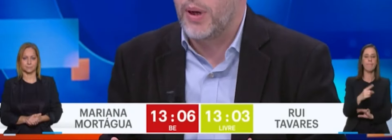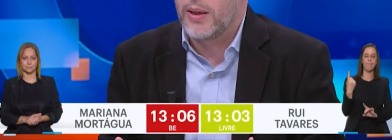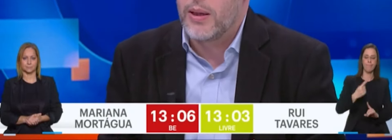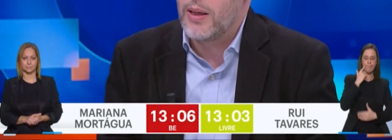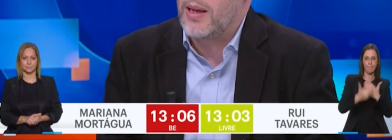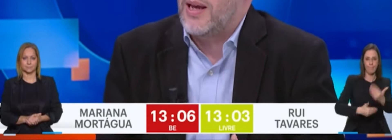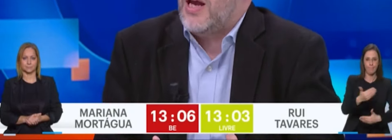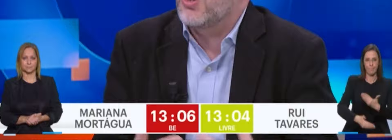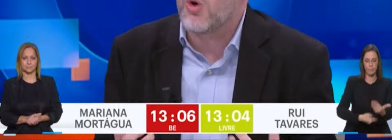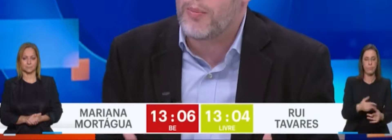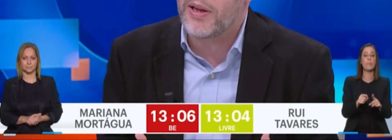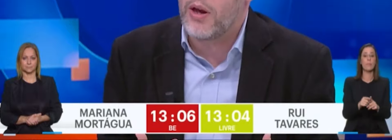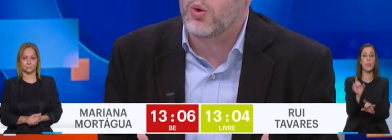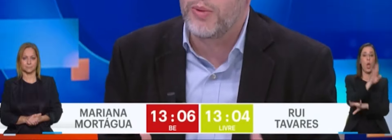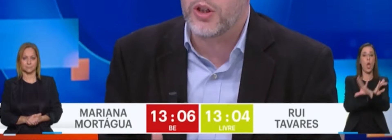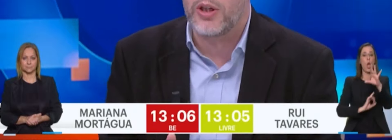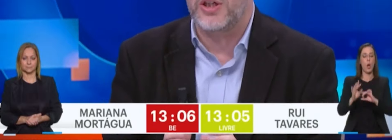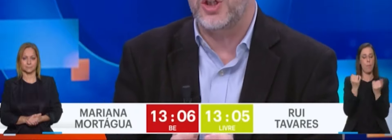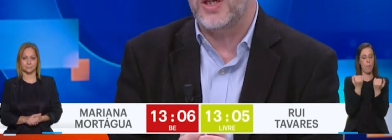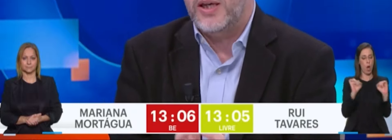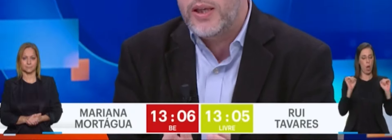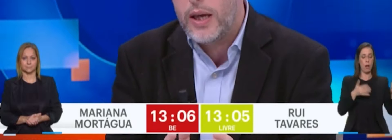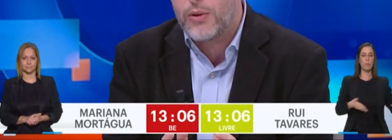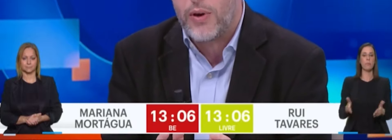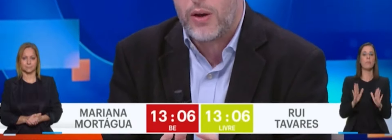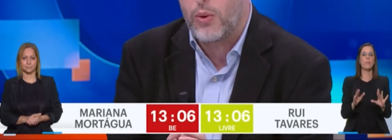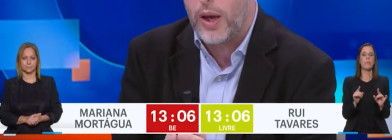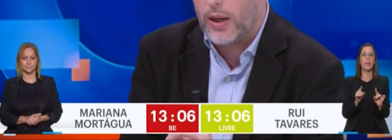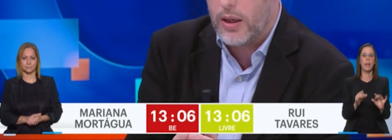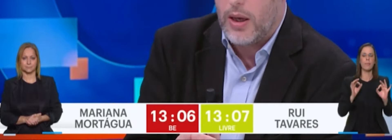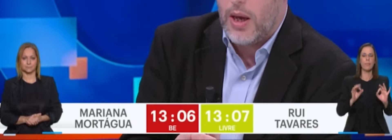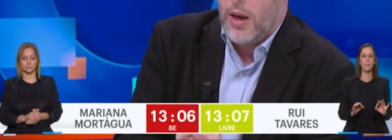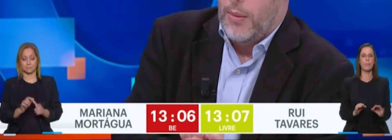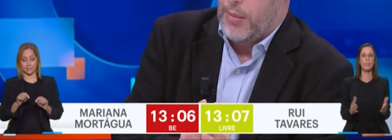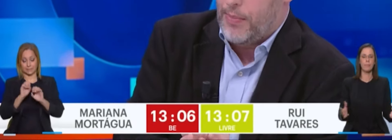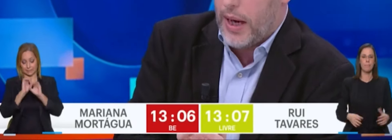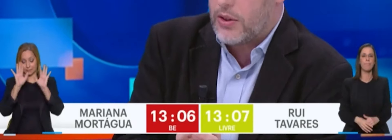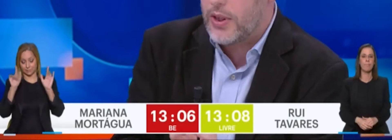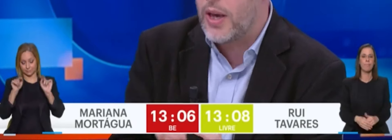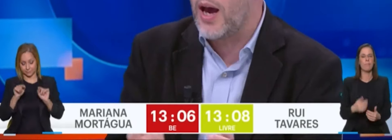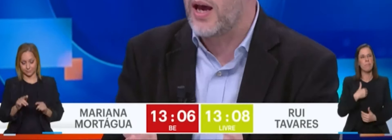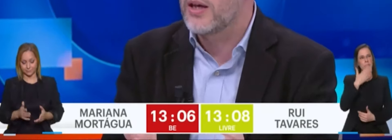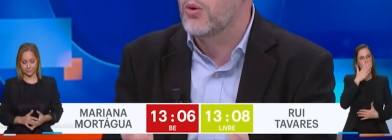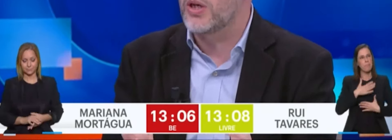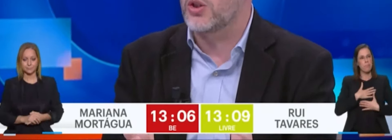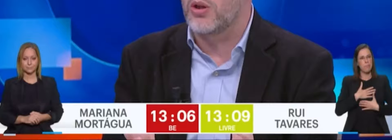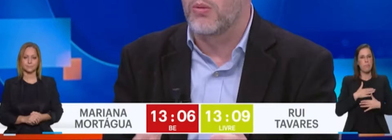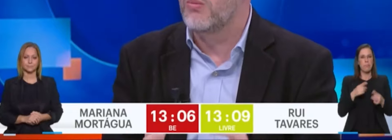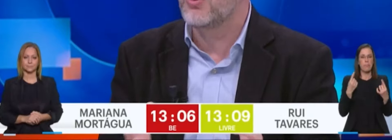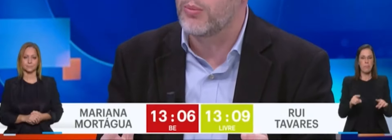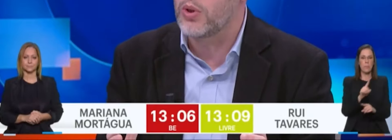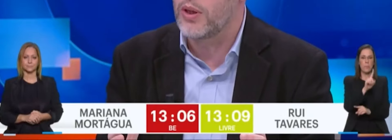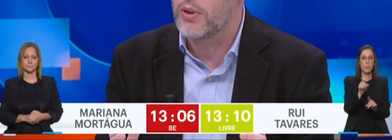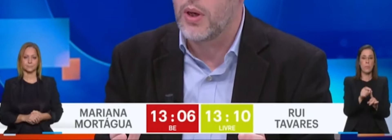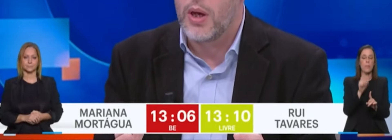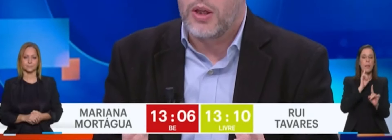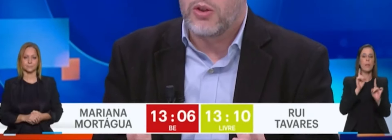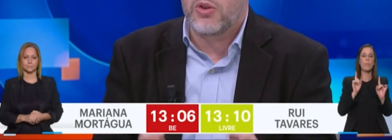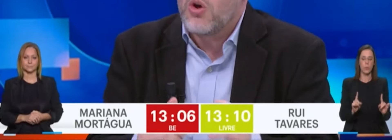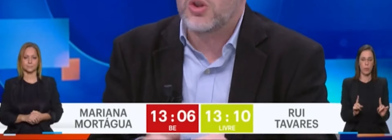avançar para que a Europa tenha autonomia estratégica E aí de facto é que me parece que há aqui uma questão Muito